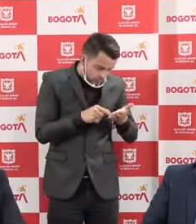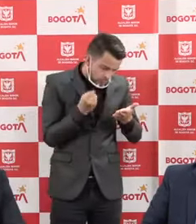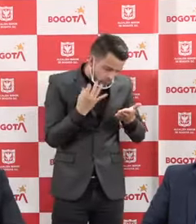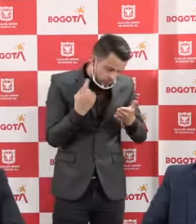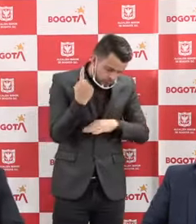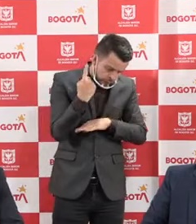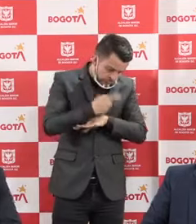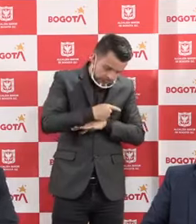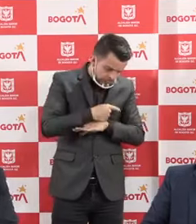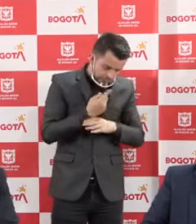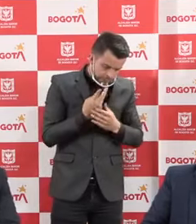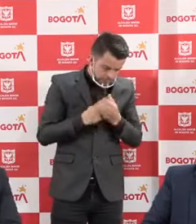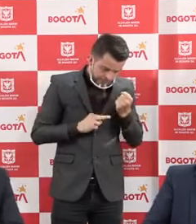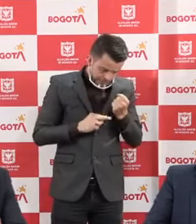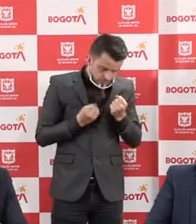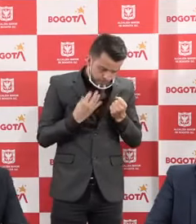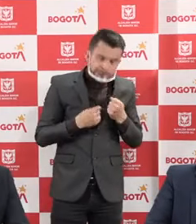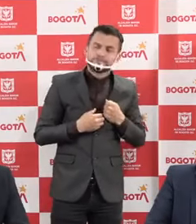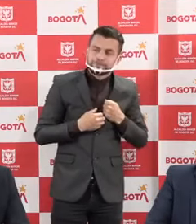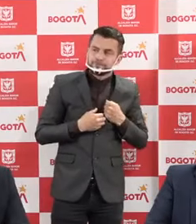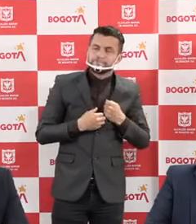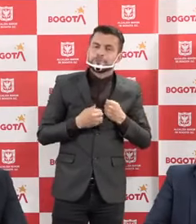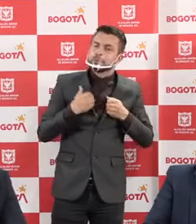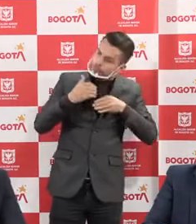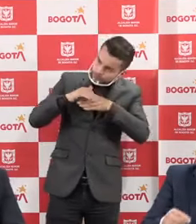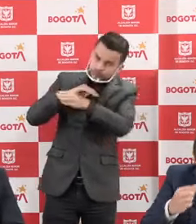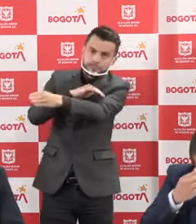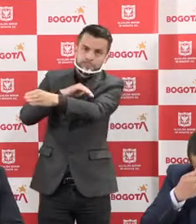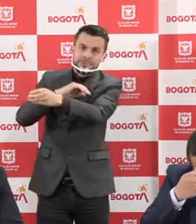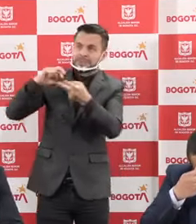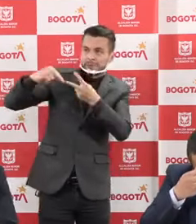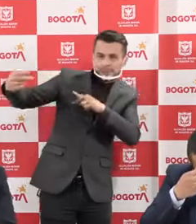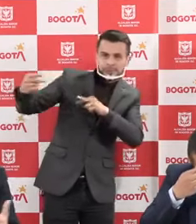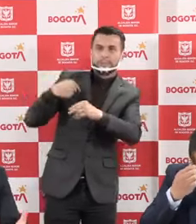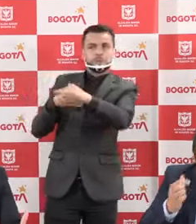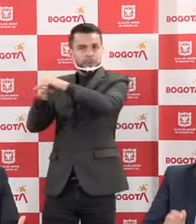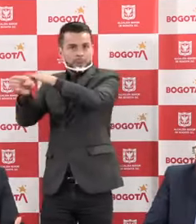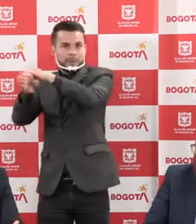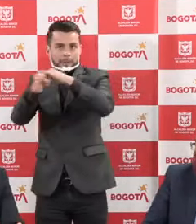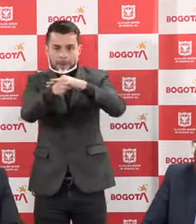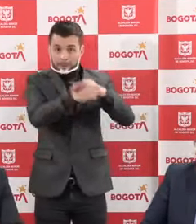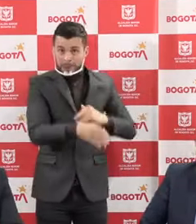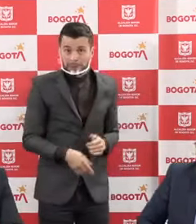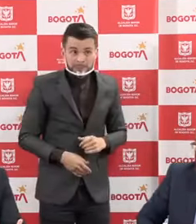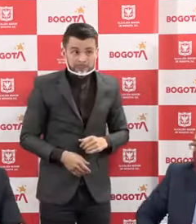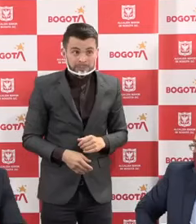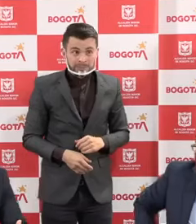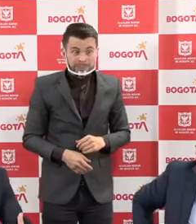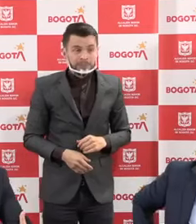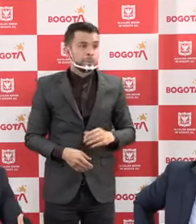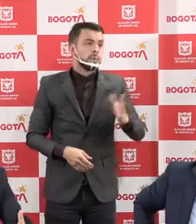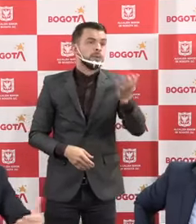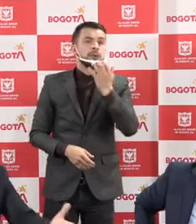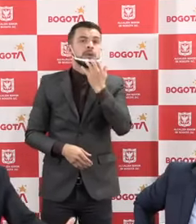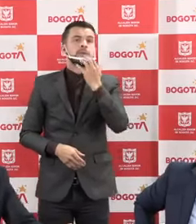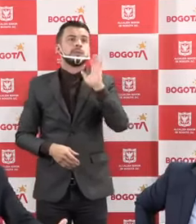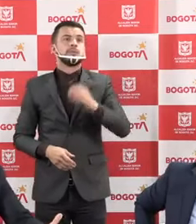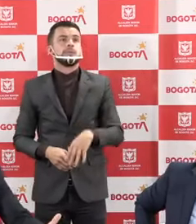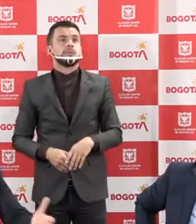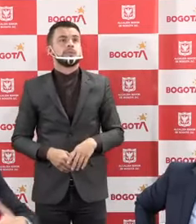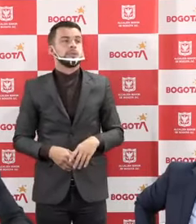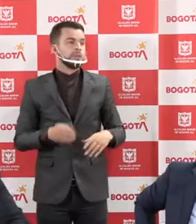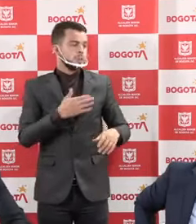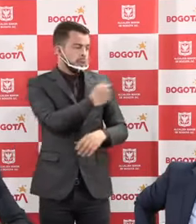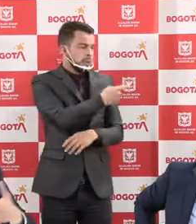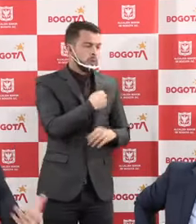restaurante encontrarme no tengo ninguna restricción de pico y cédula porque no tendría sentido que salga con mi señora con